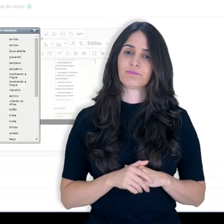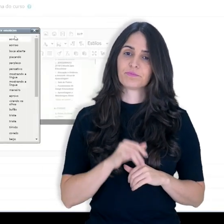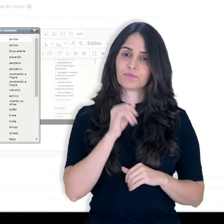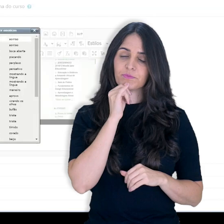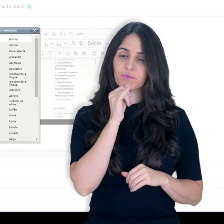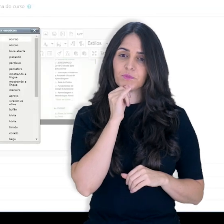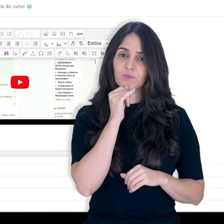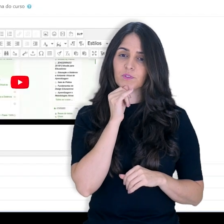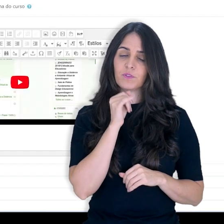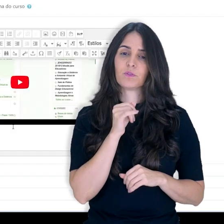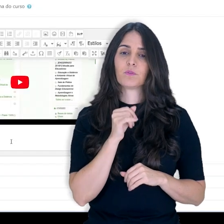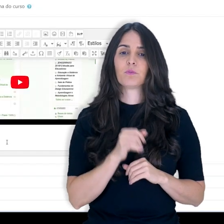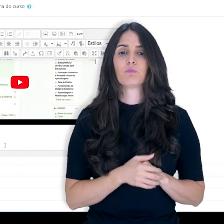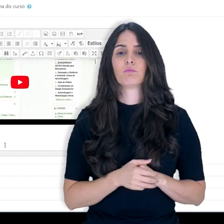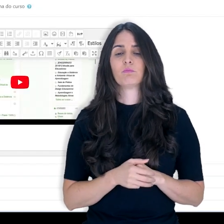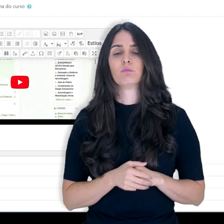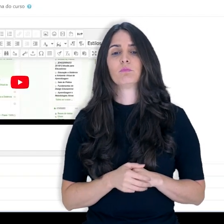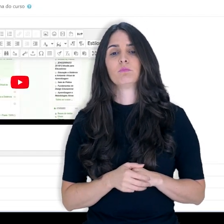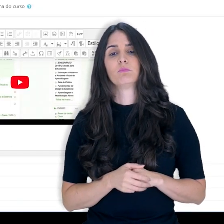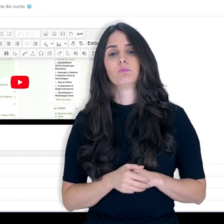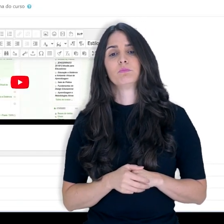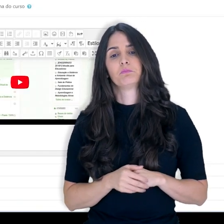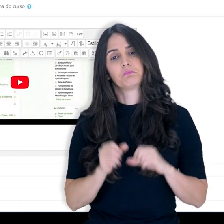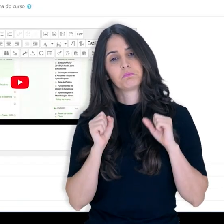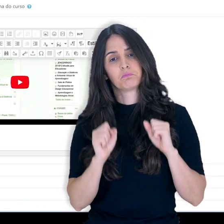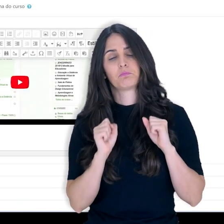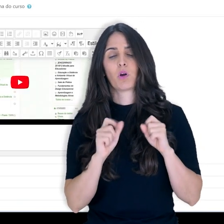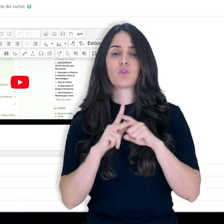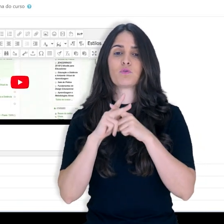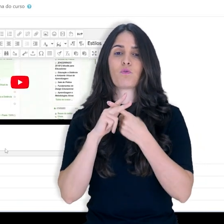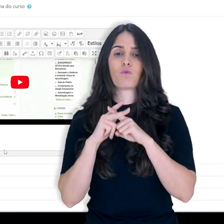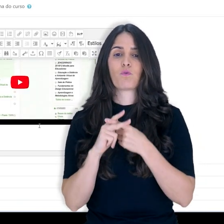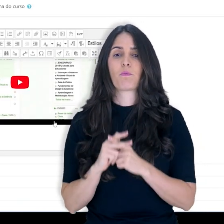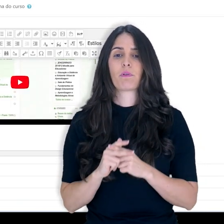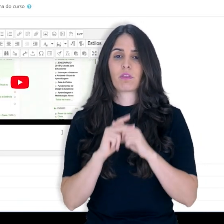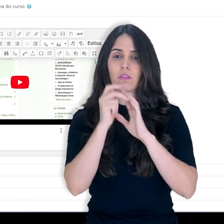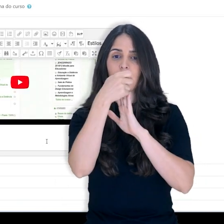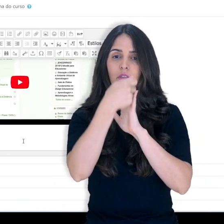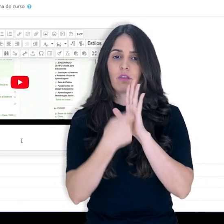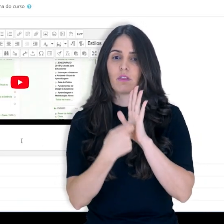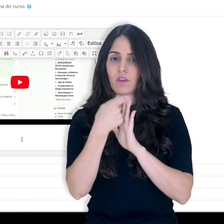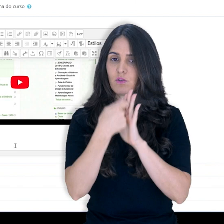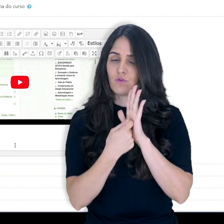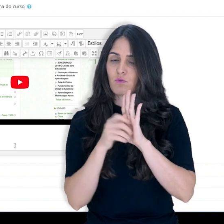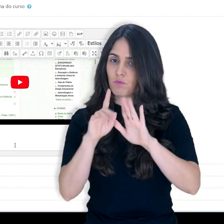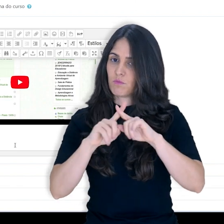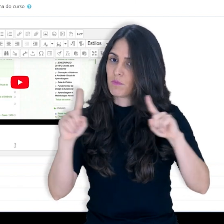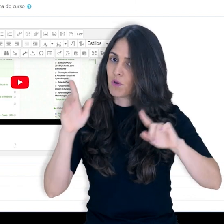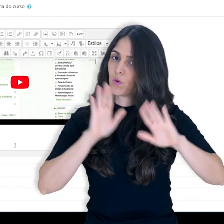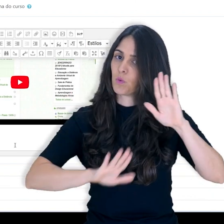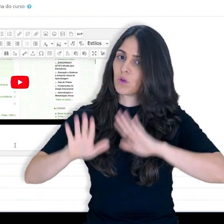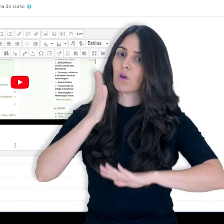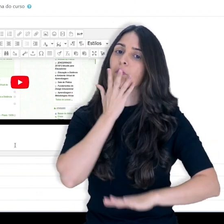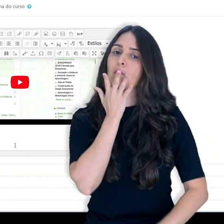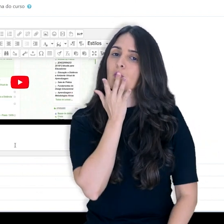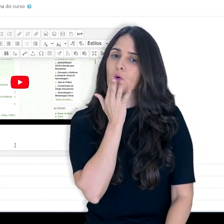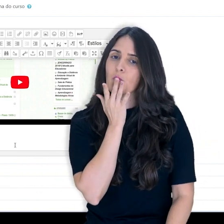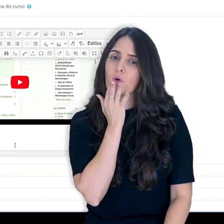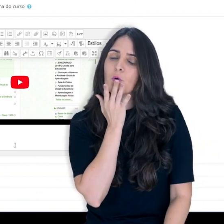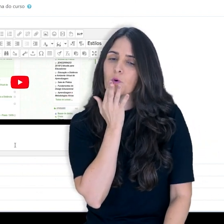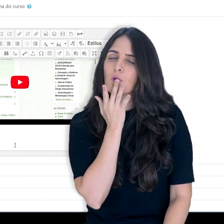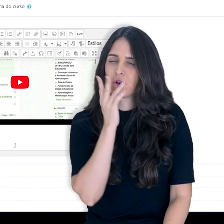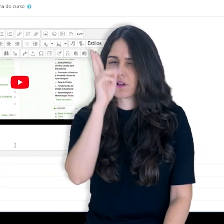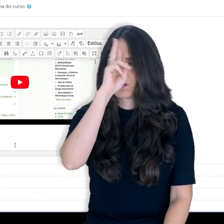aqui um emoticon ou um emoji e posso formatar aqui esse texto muito cuidado com cores Porque